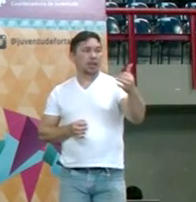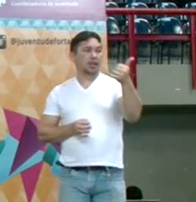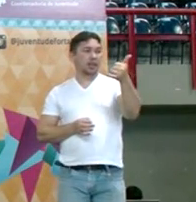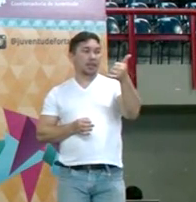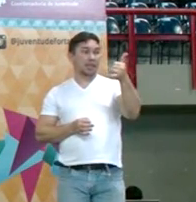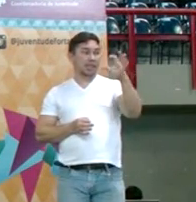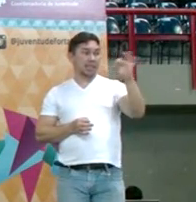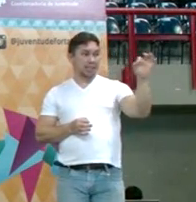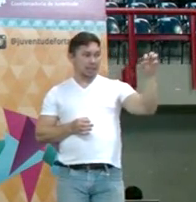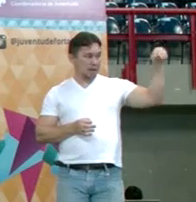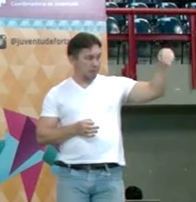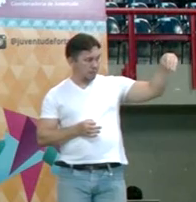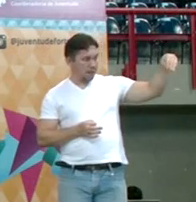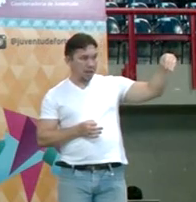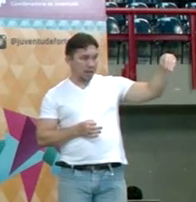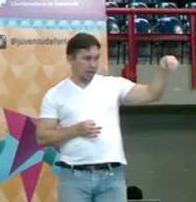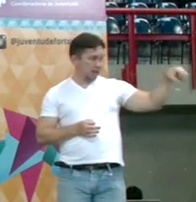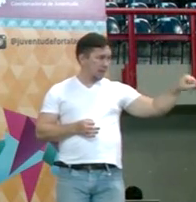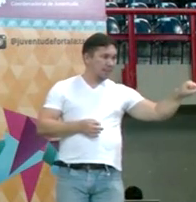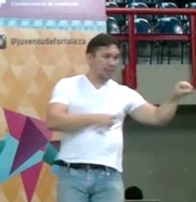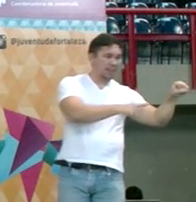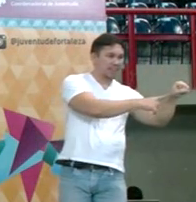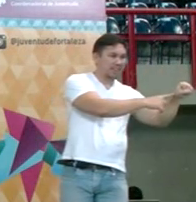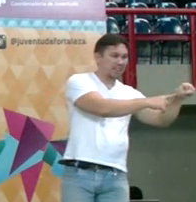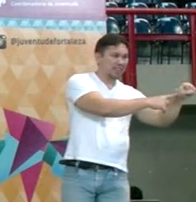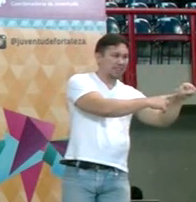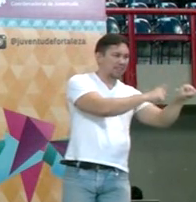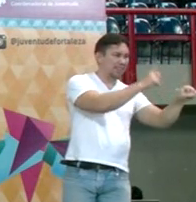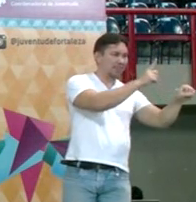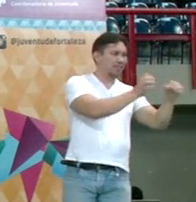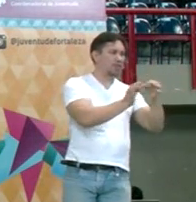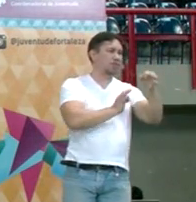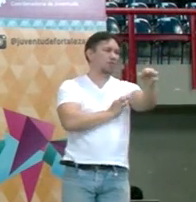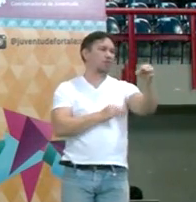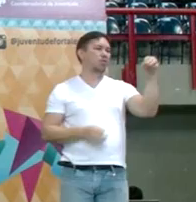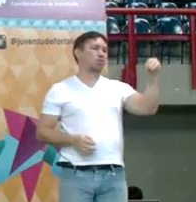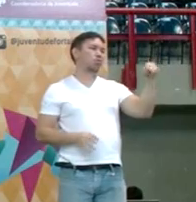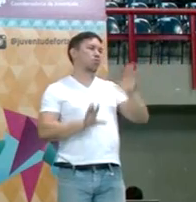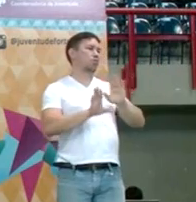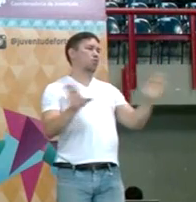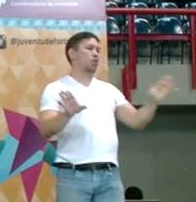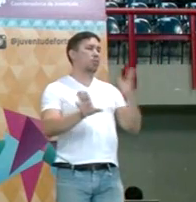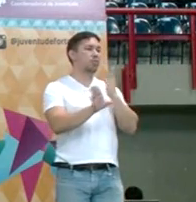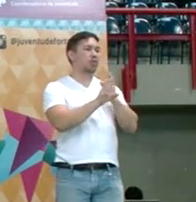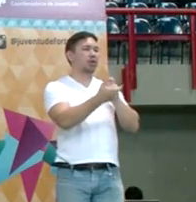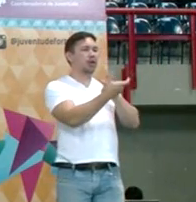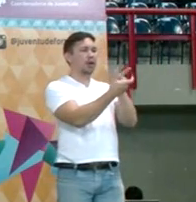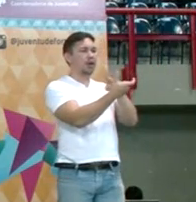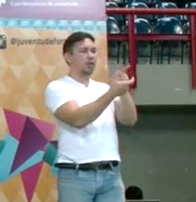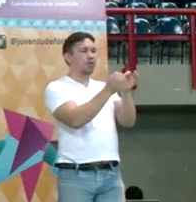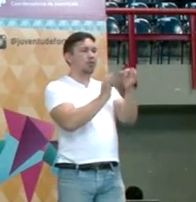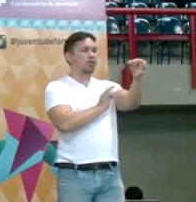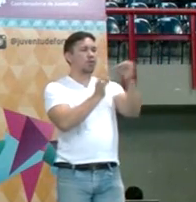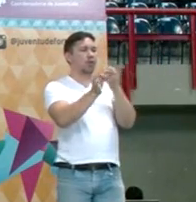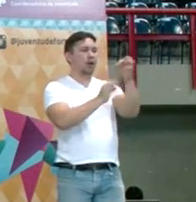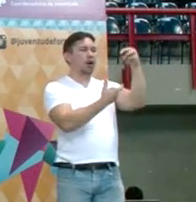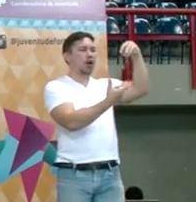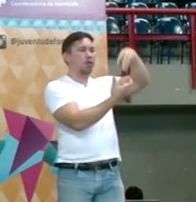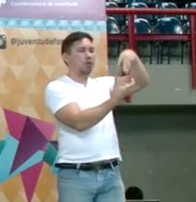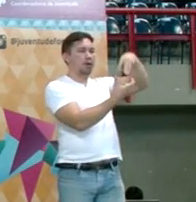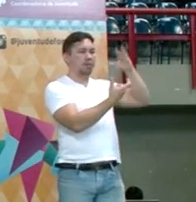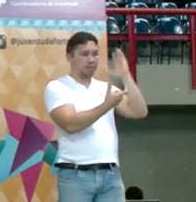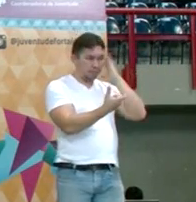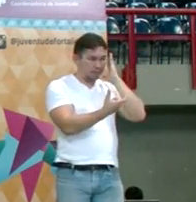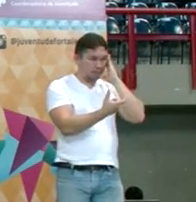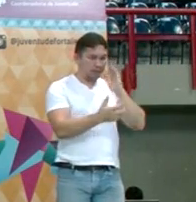coloca MT e o S. Não é, só metros, porque é um símbolo de medida. Se eu dissesse, todo